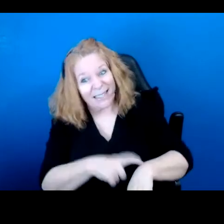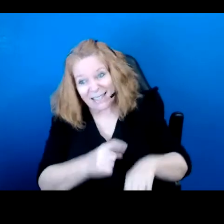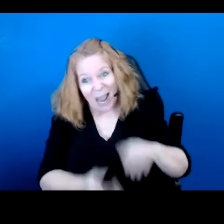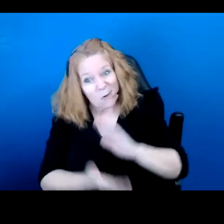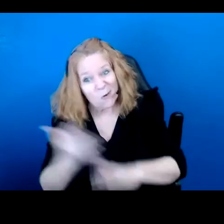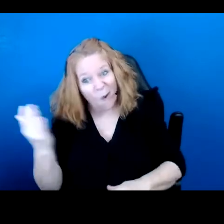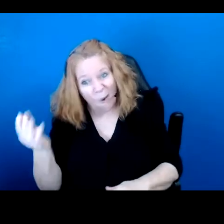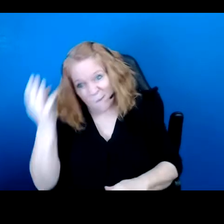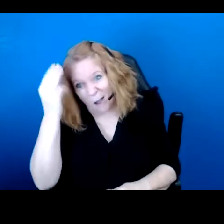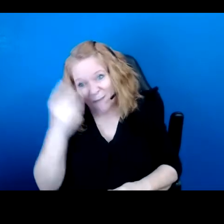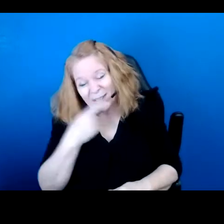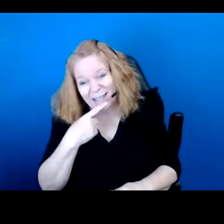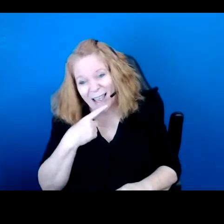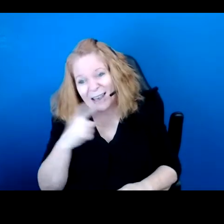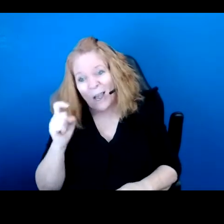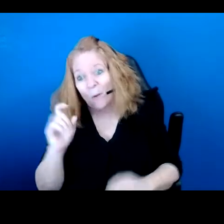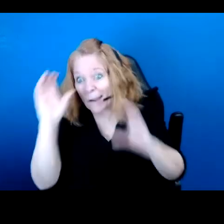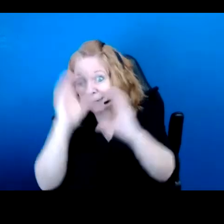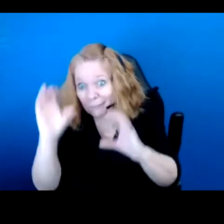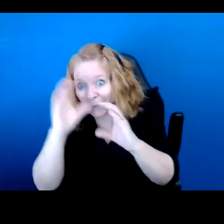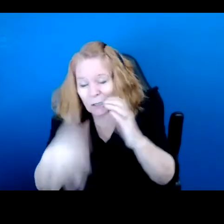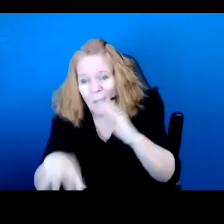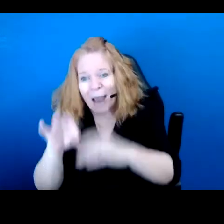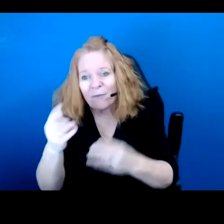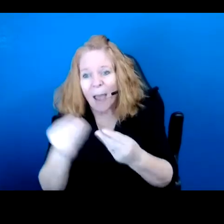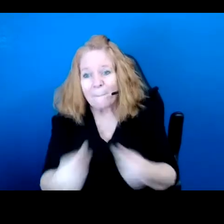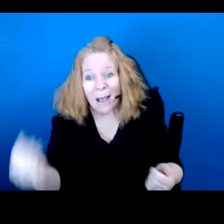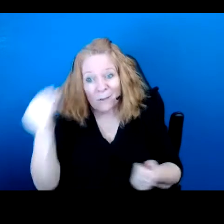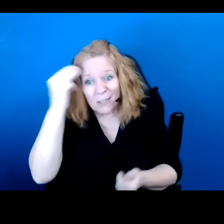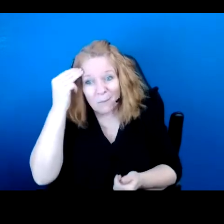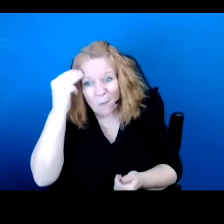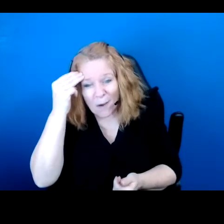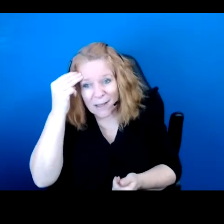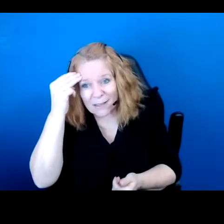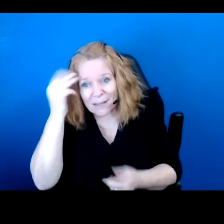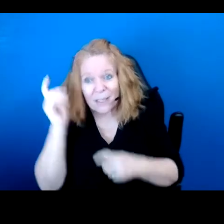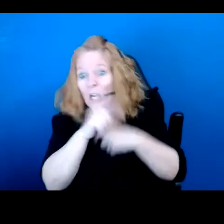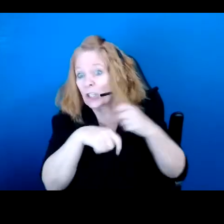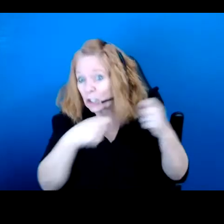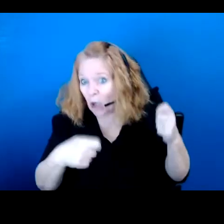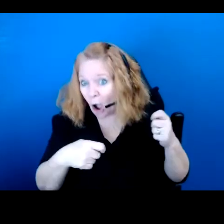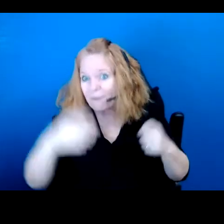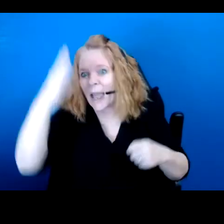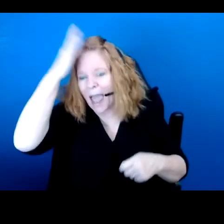y me dice es hora de irnos porque todavía nos falta buscar